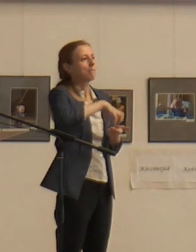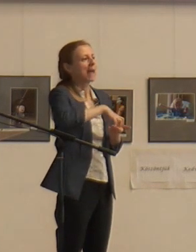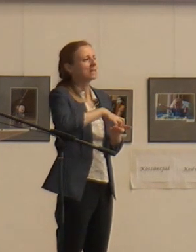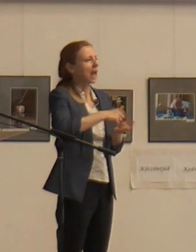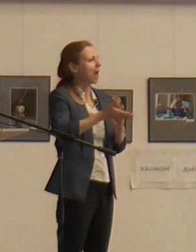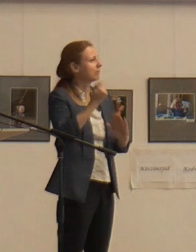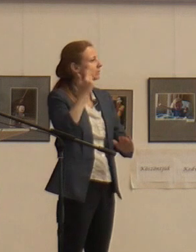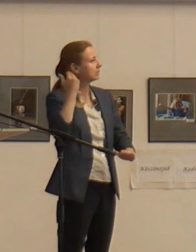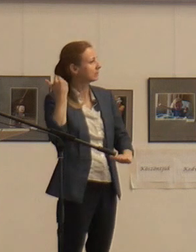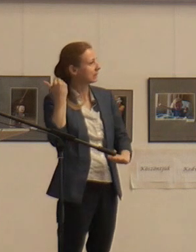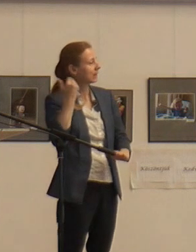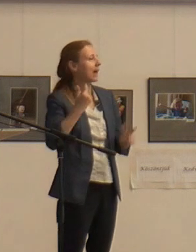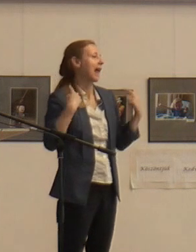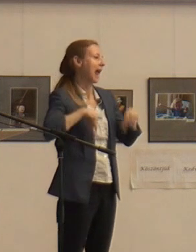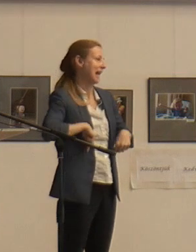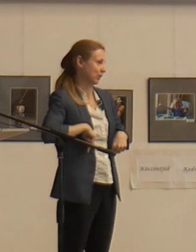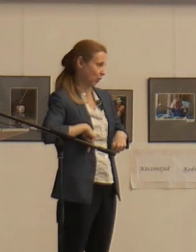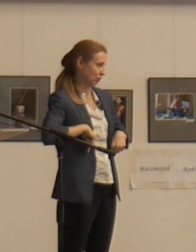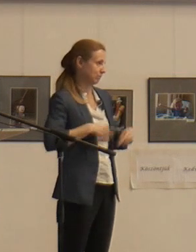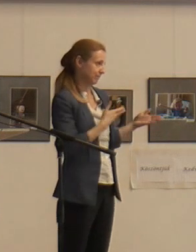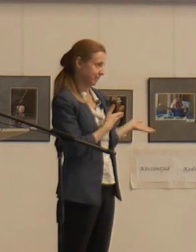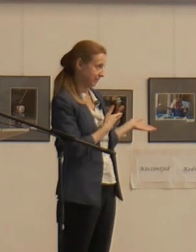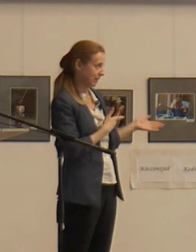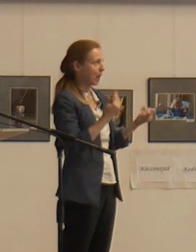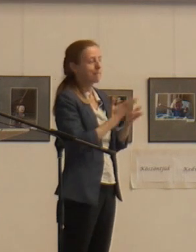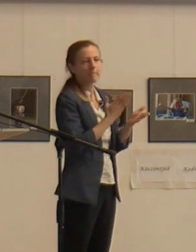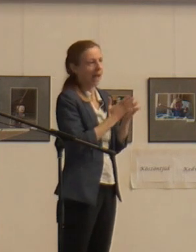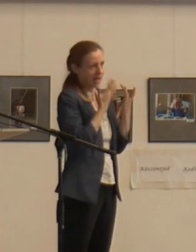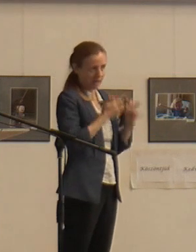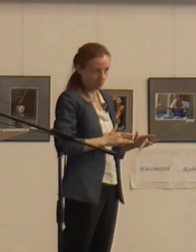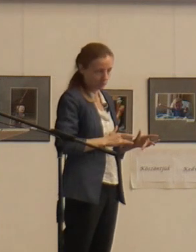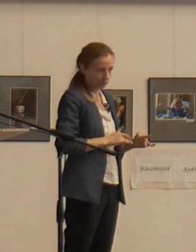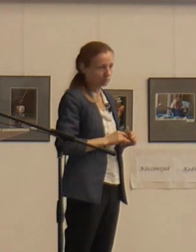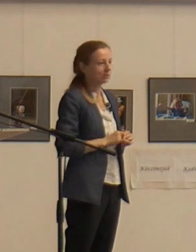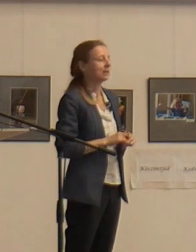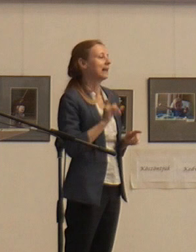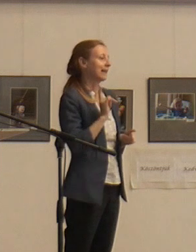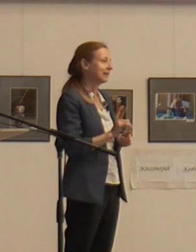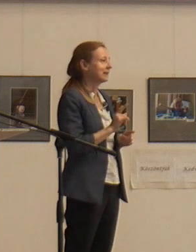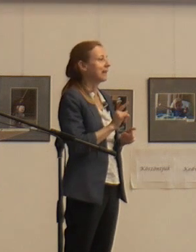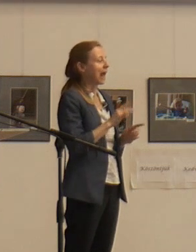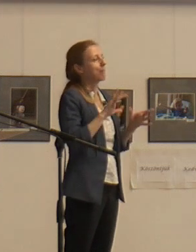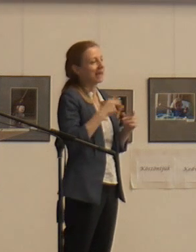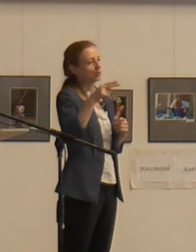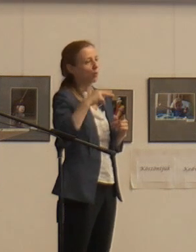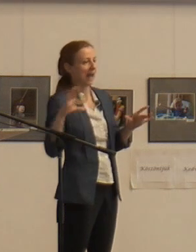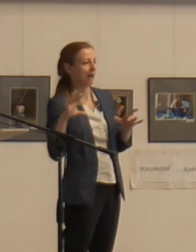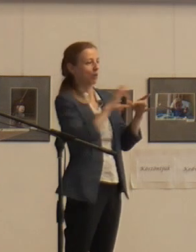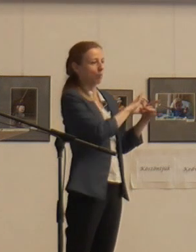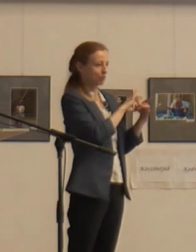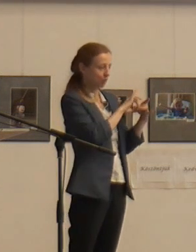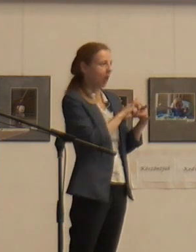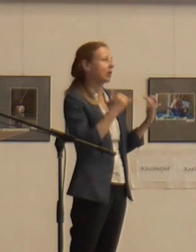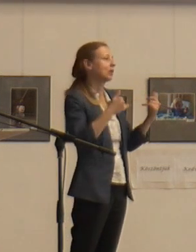volt elnöke, már most lemondott, de attól függetlenül tartjuk a kapcsolatot,